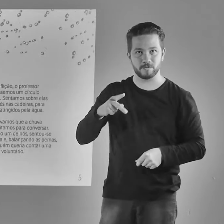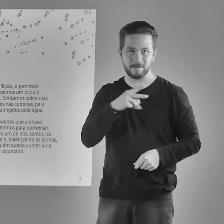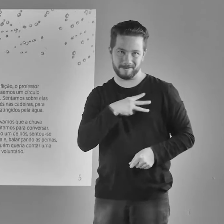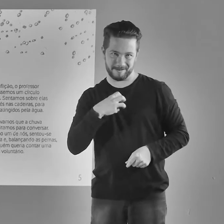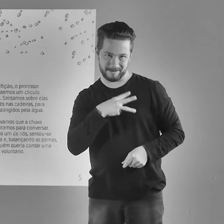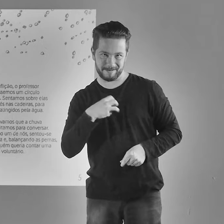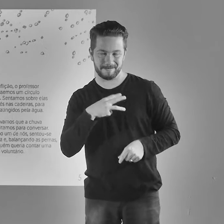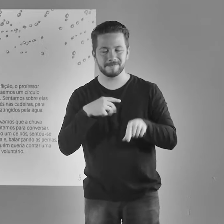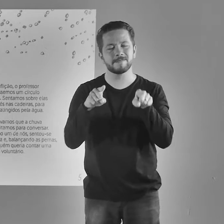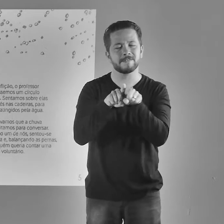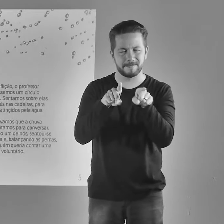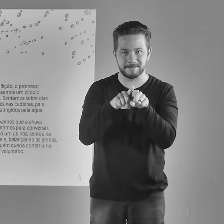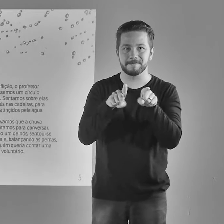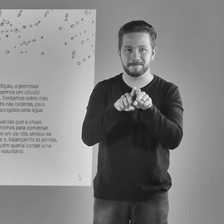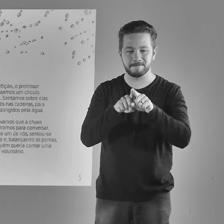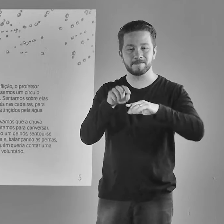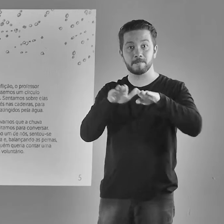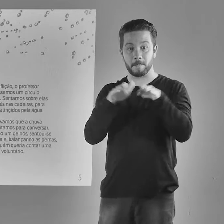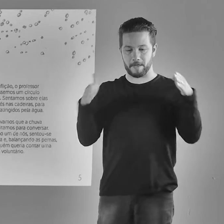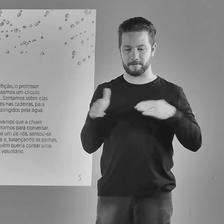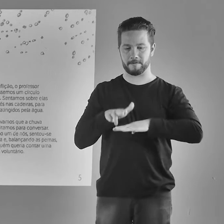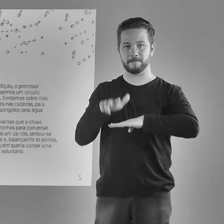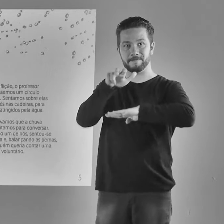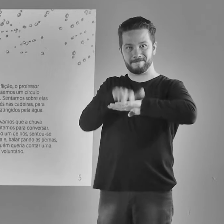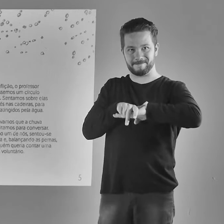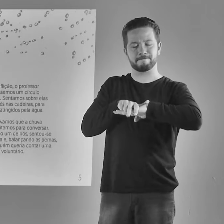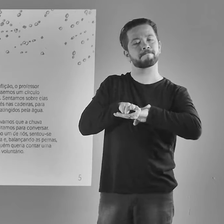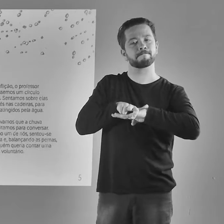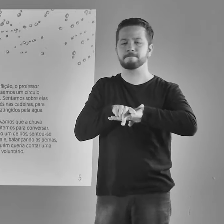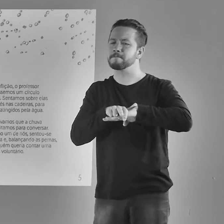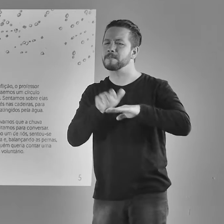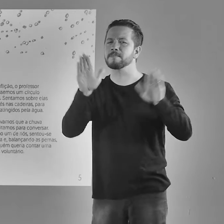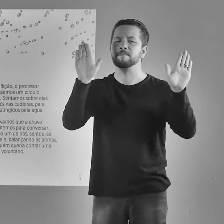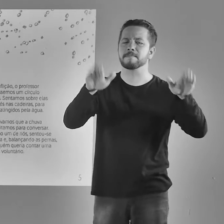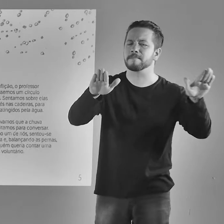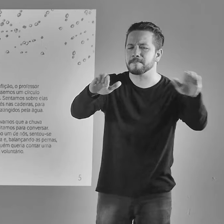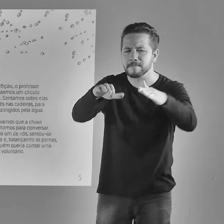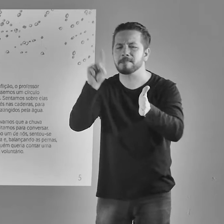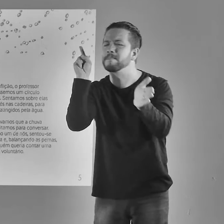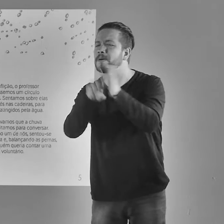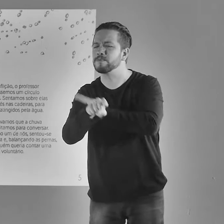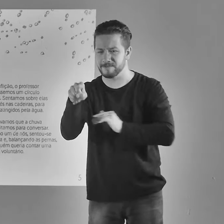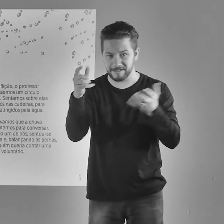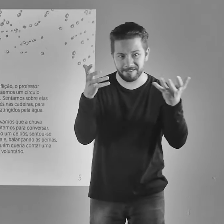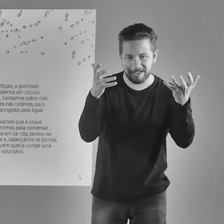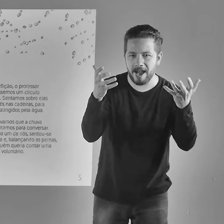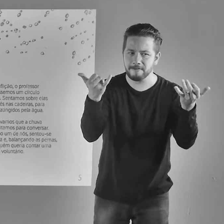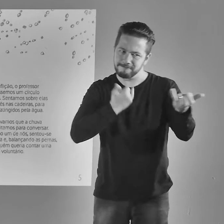nós, sentou sobre a mesa e, com as pernas balançando, perguntou se alguém queria contar alguma